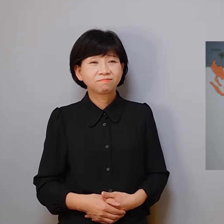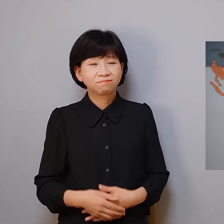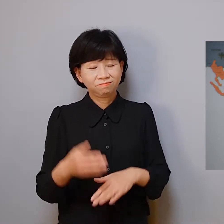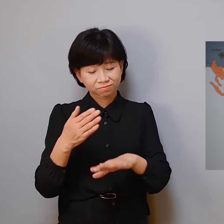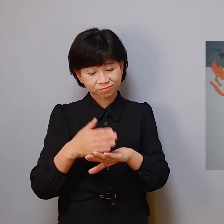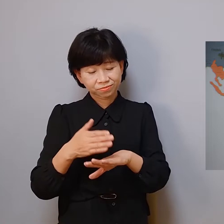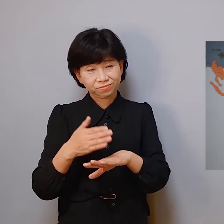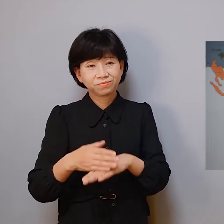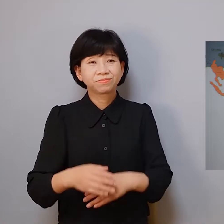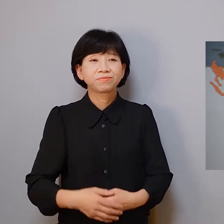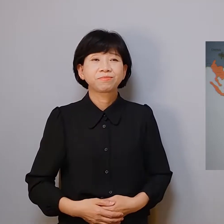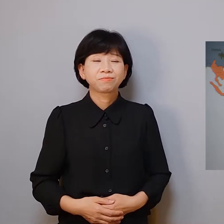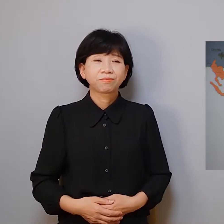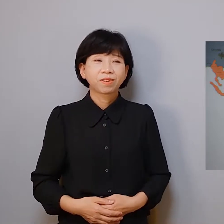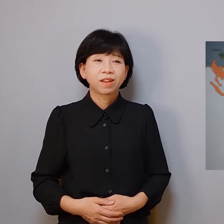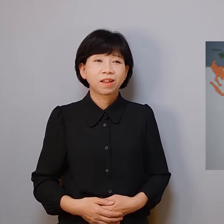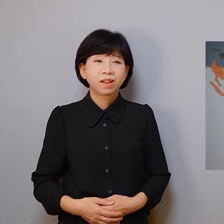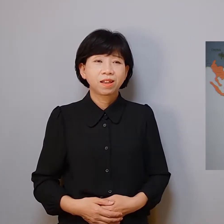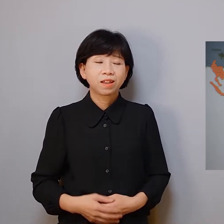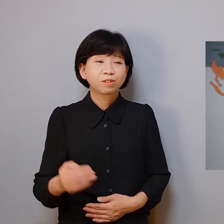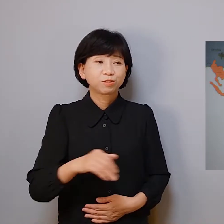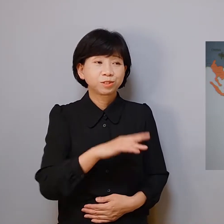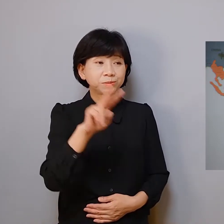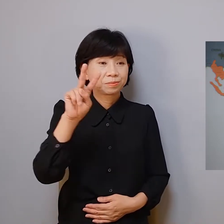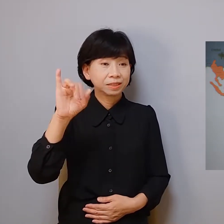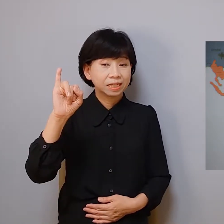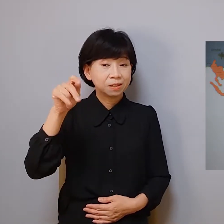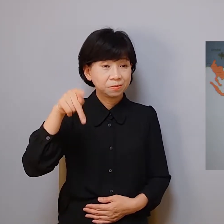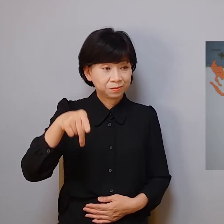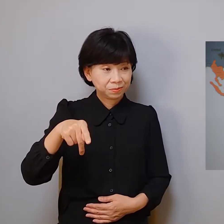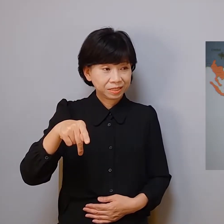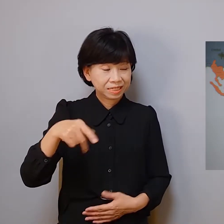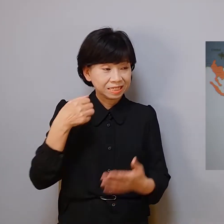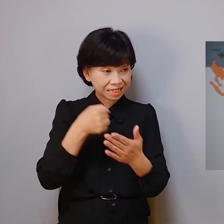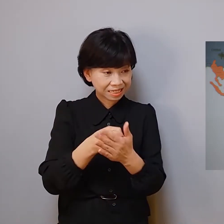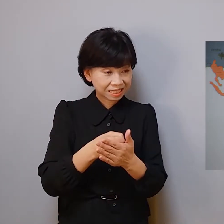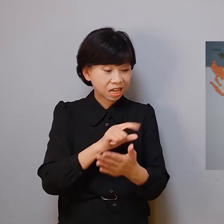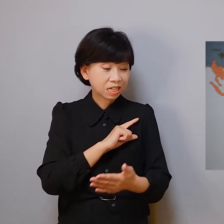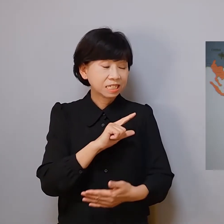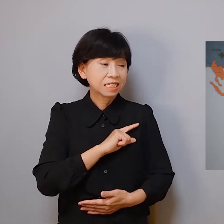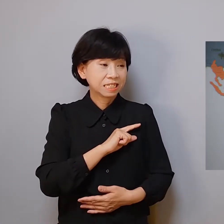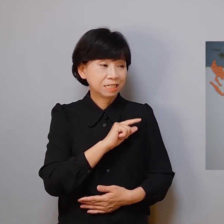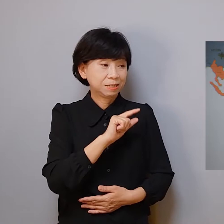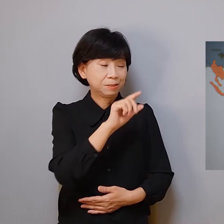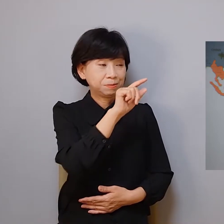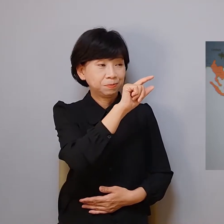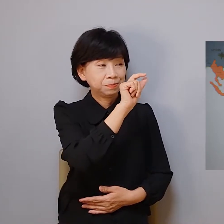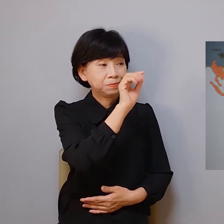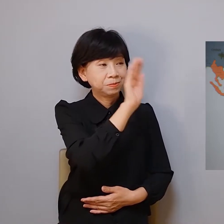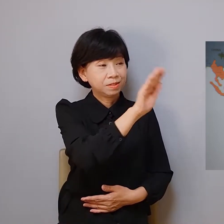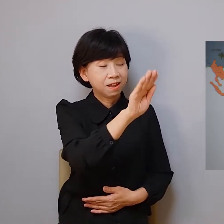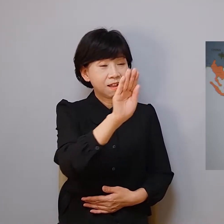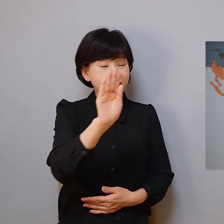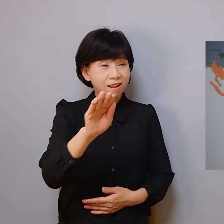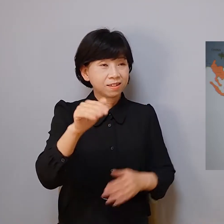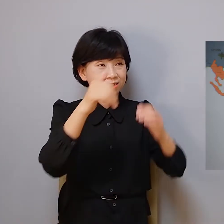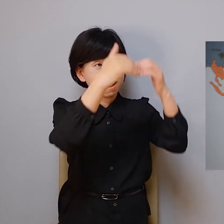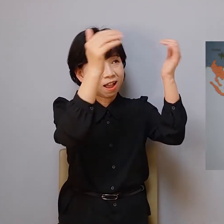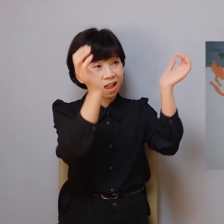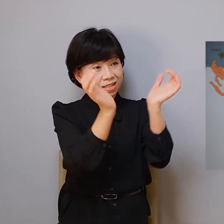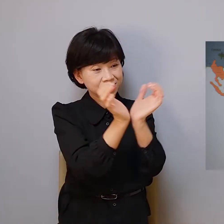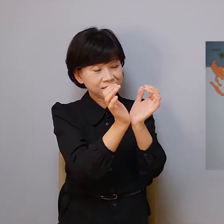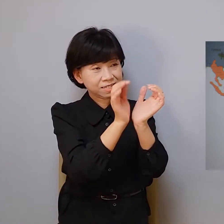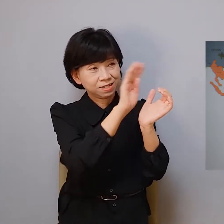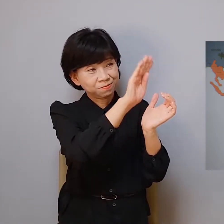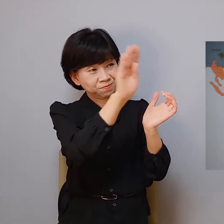네, 감사합니다. 우리가 작정한 VIP 명단이 여기 하트에 다 지금 붙어